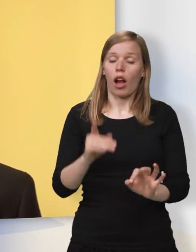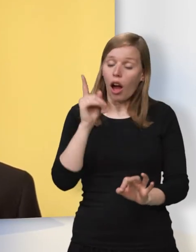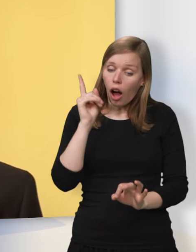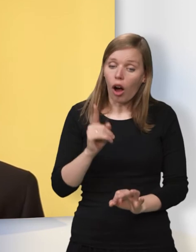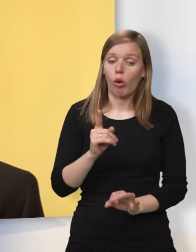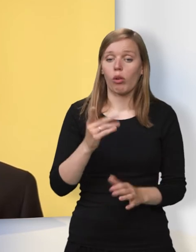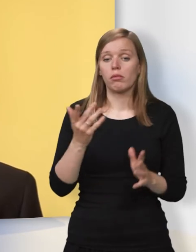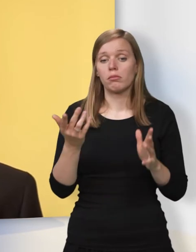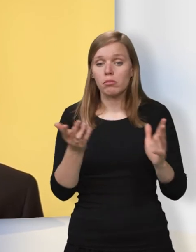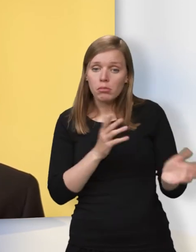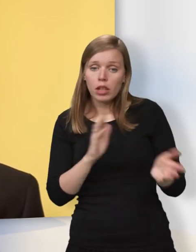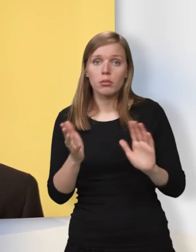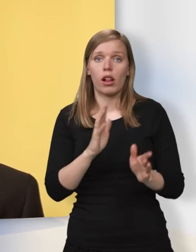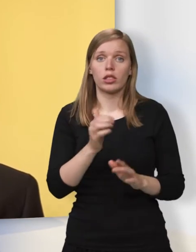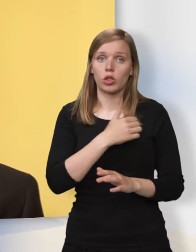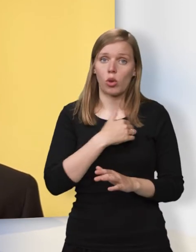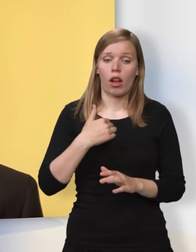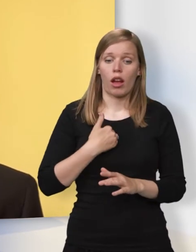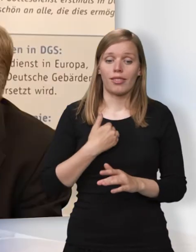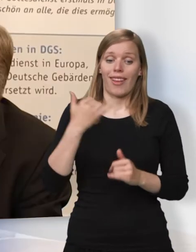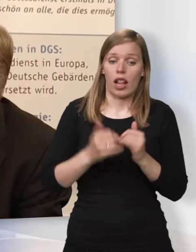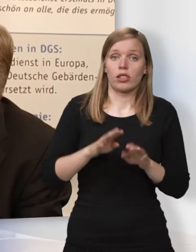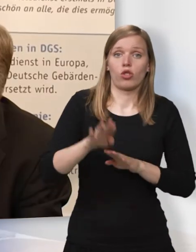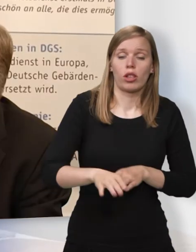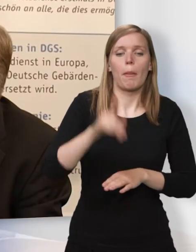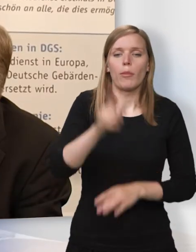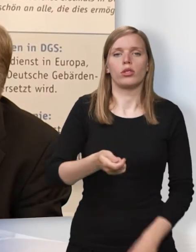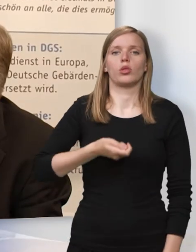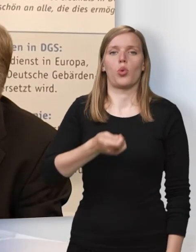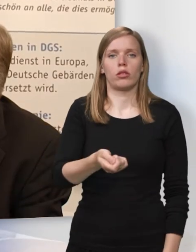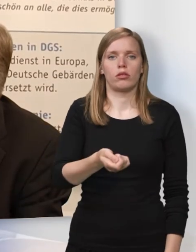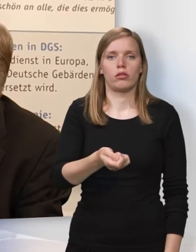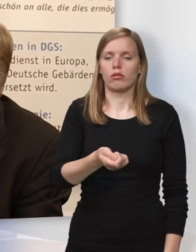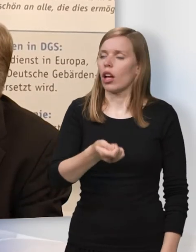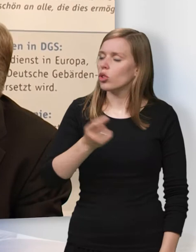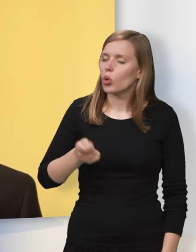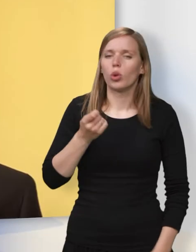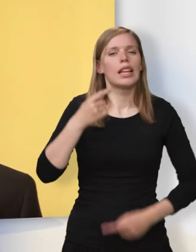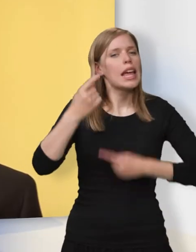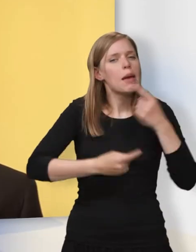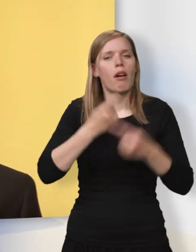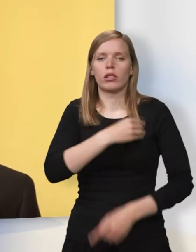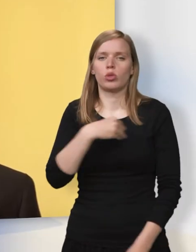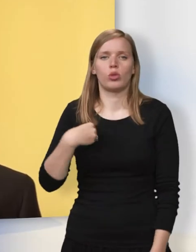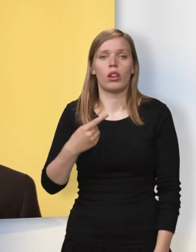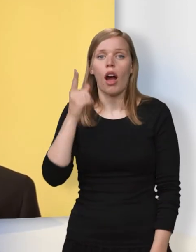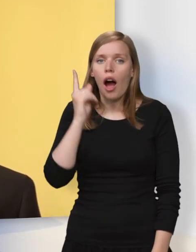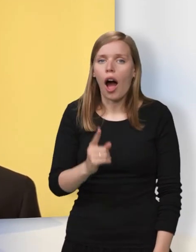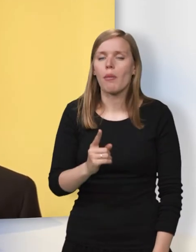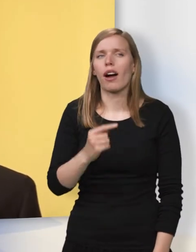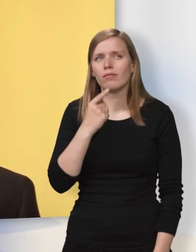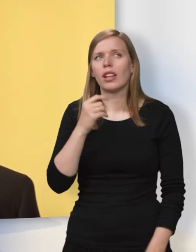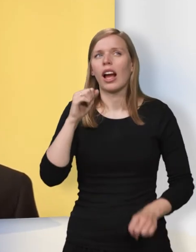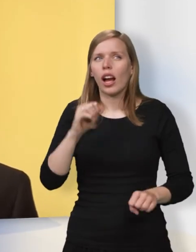letzten Instanz, wenn man töten muss. Und das Töten wird immer eine Sünde sein, aber den Fall kann ich sehr